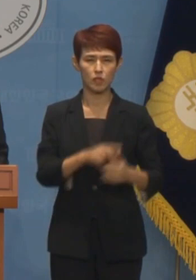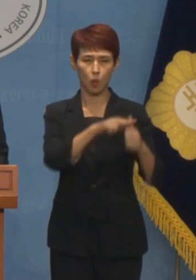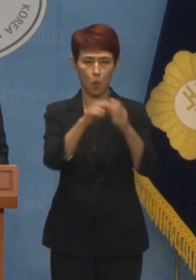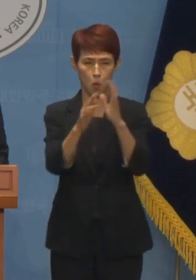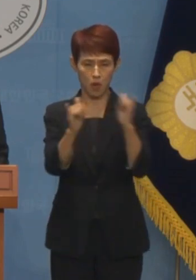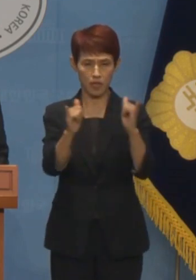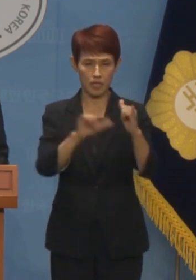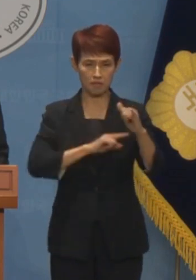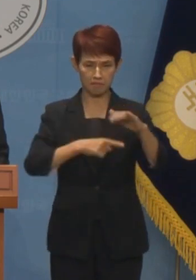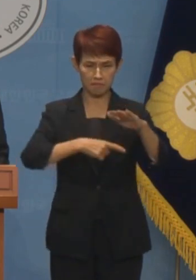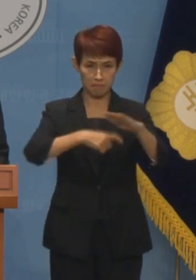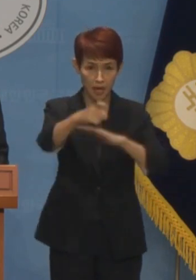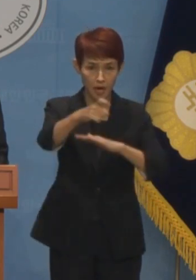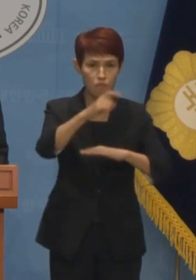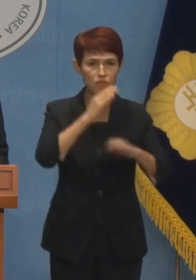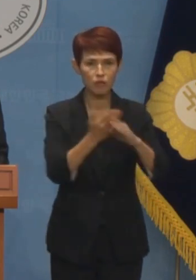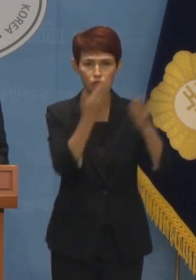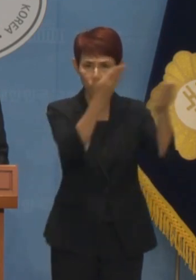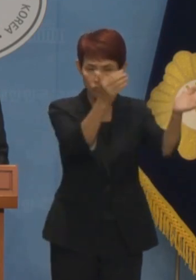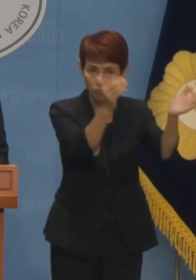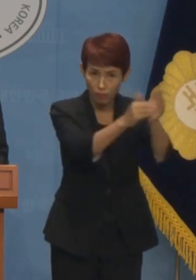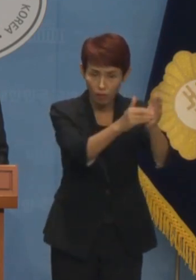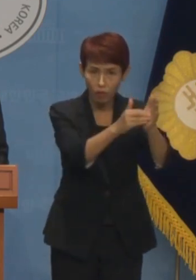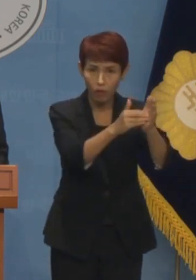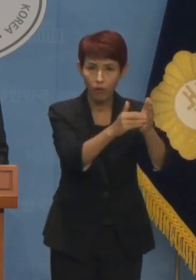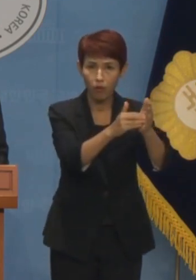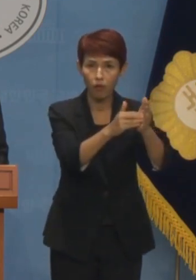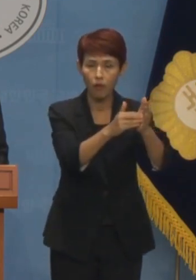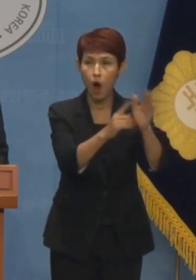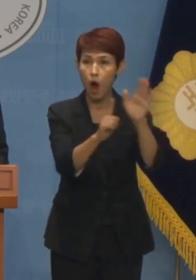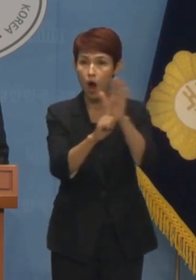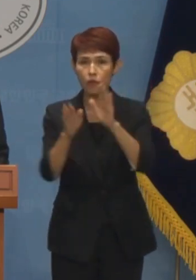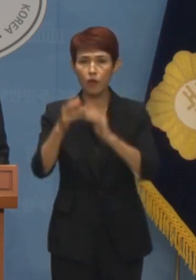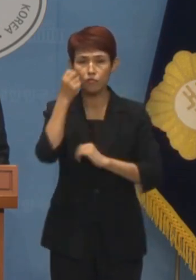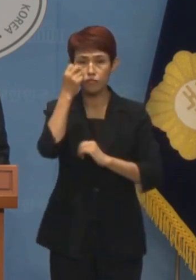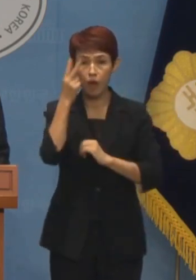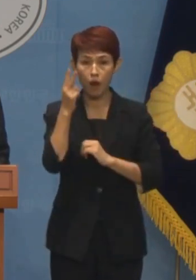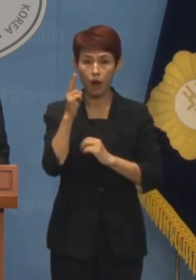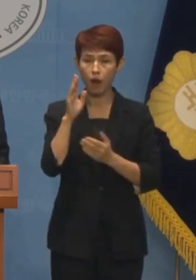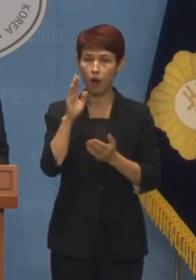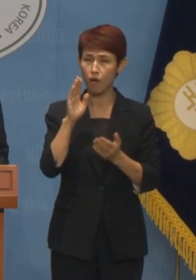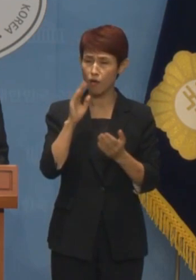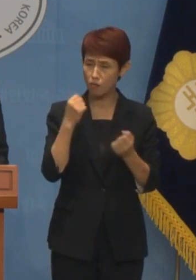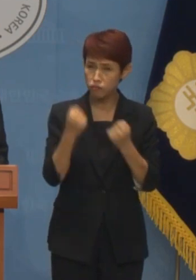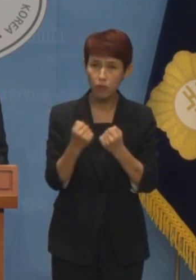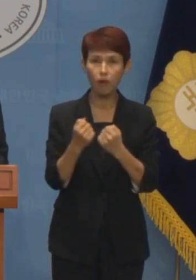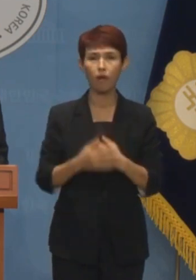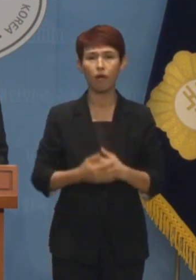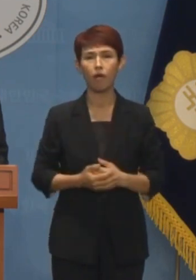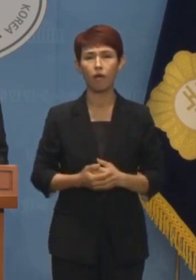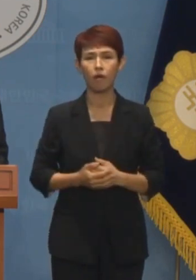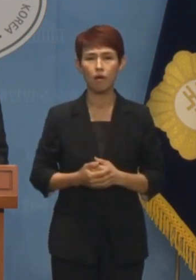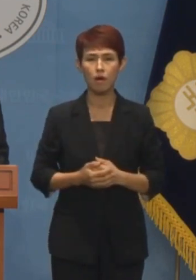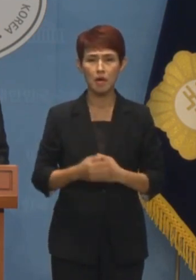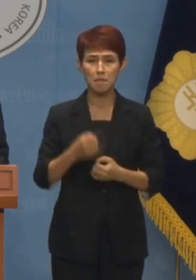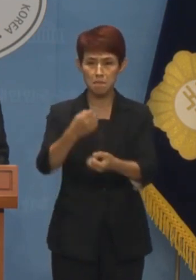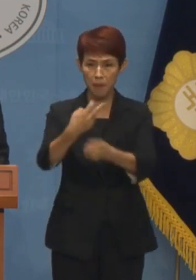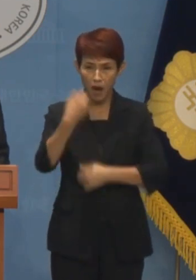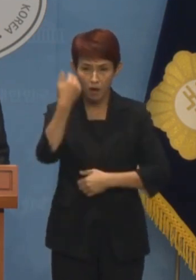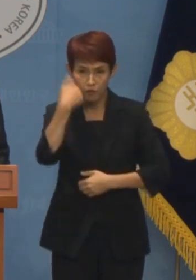있음에도 불구하고 두 달이 넘도록 유원 보호대책 대신 재보자 색출에